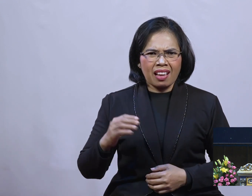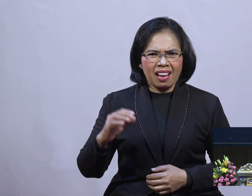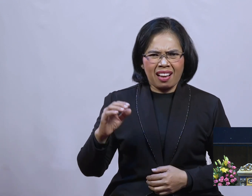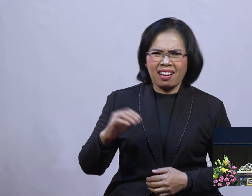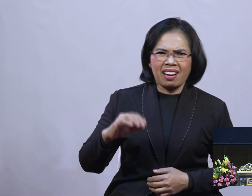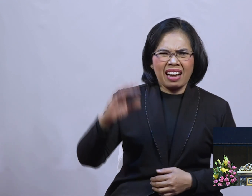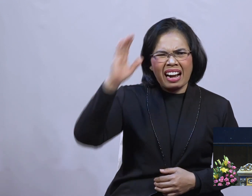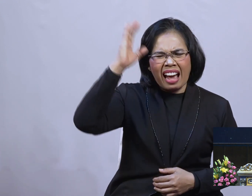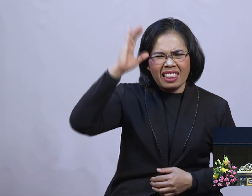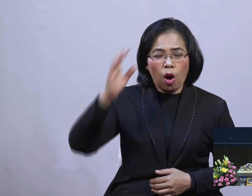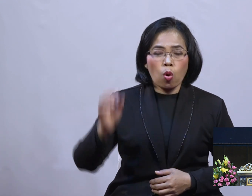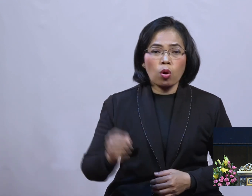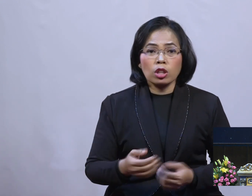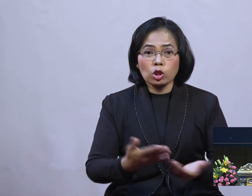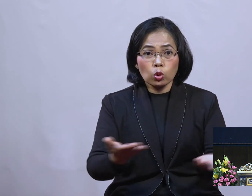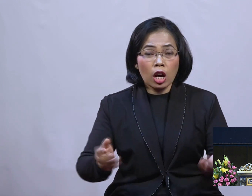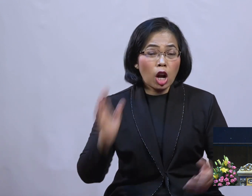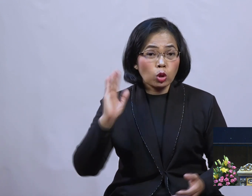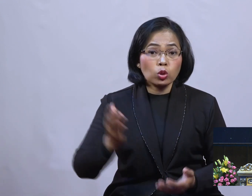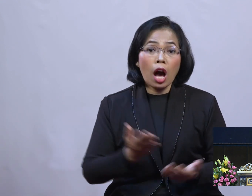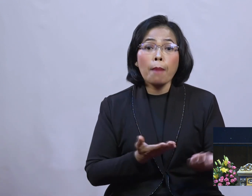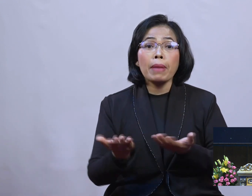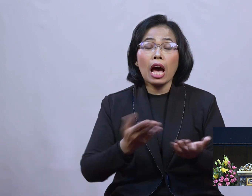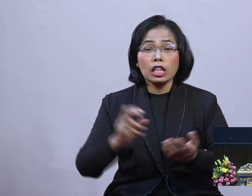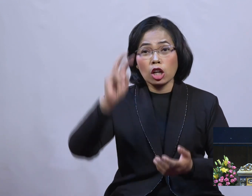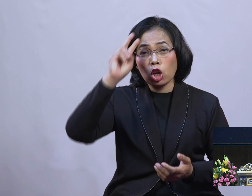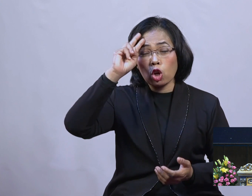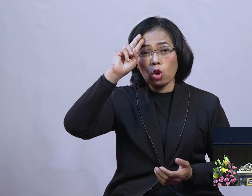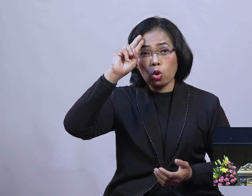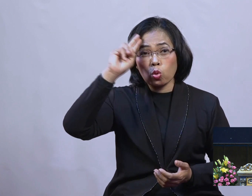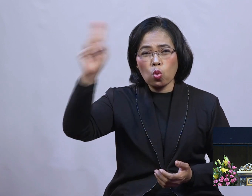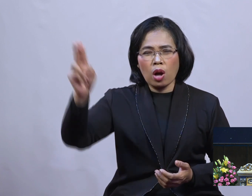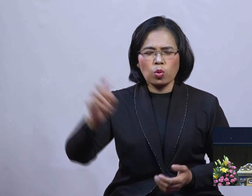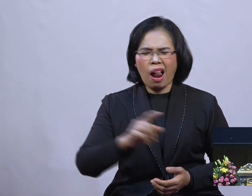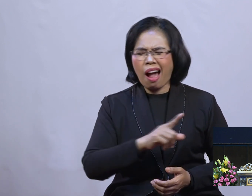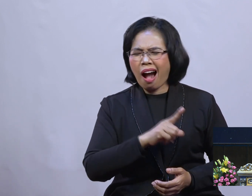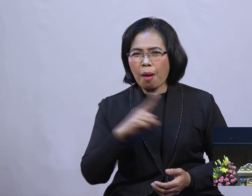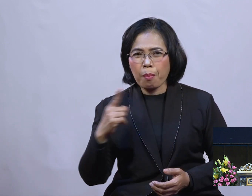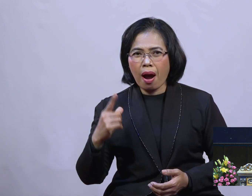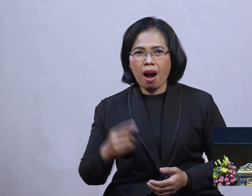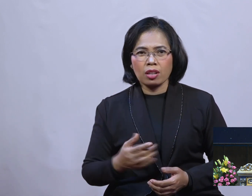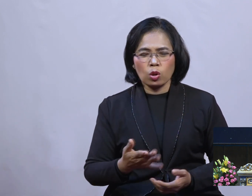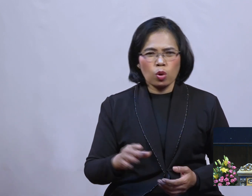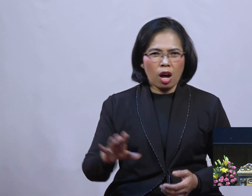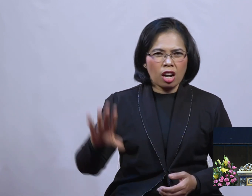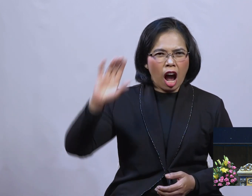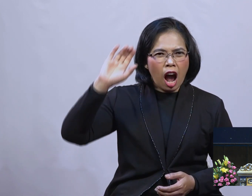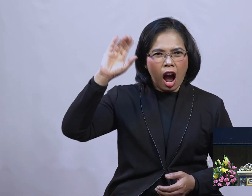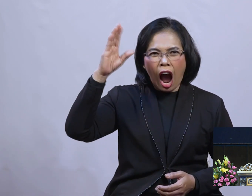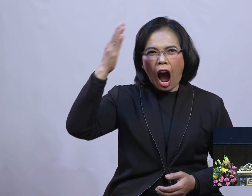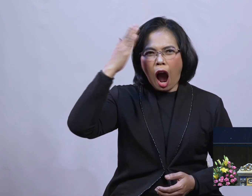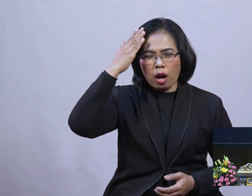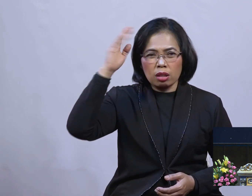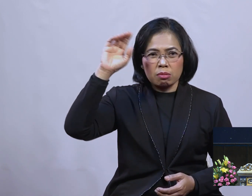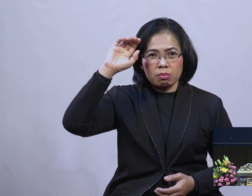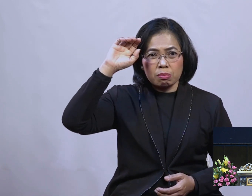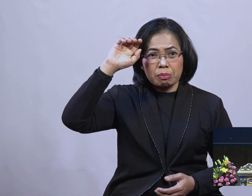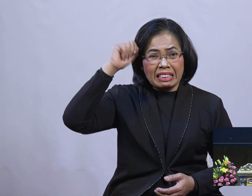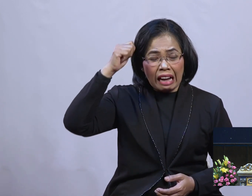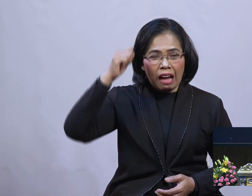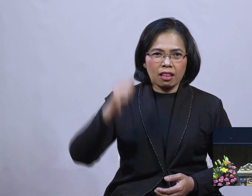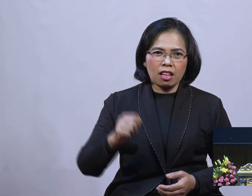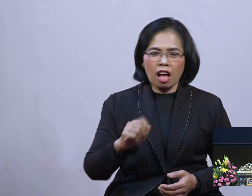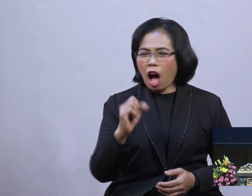saudara saya tidak mau tahu berapa lama sudah jadi Kristen Saya tidak mau tahu berapa lagu rohani yang sudah hafal Saya tidak mau tahu berapa banyak ayat